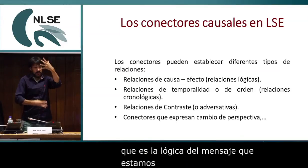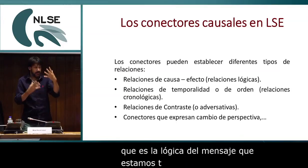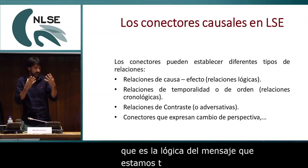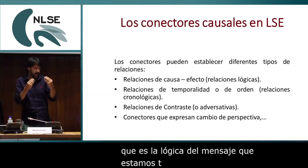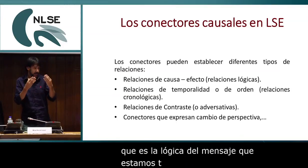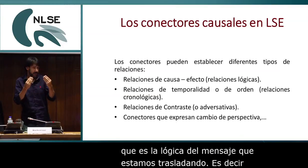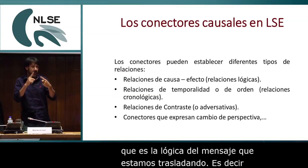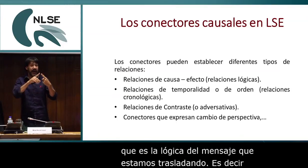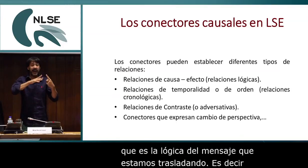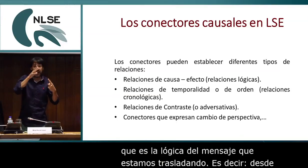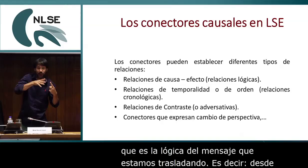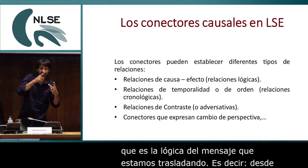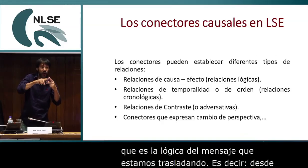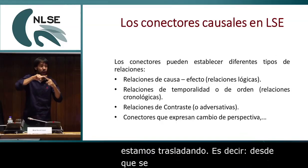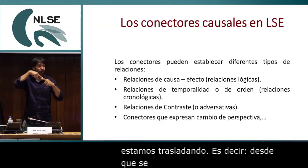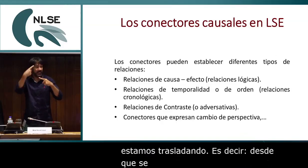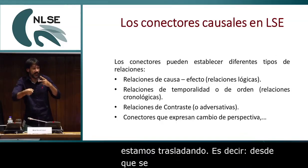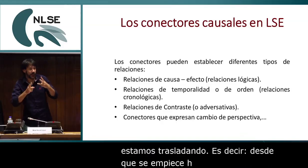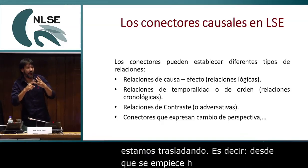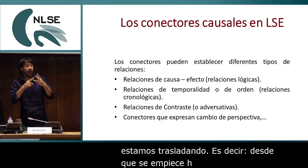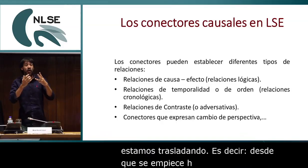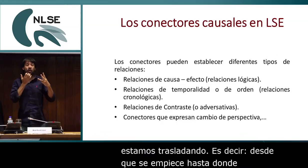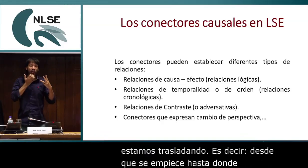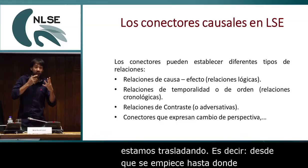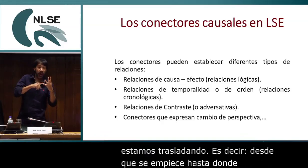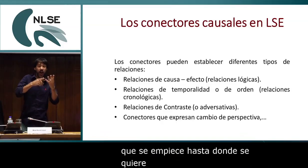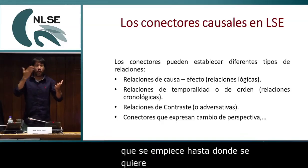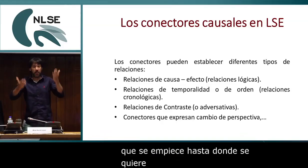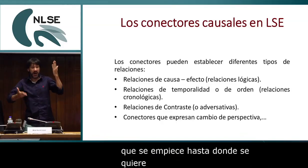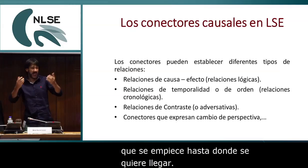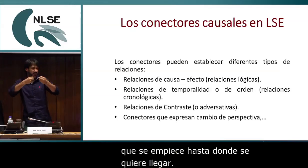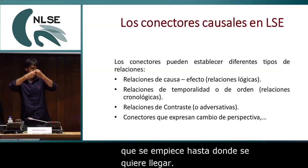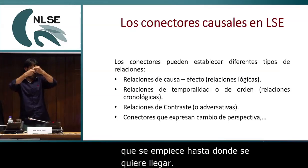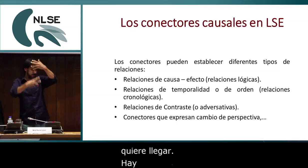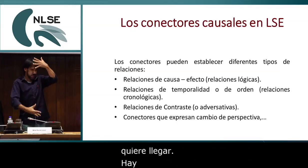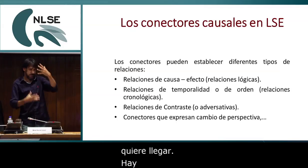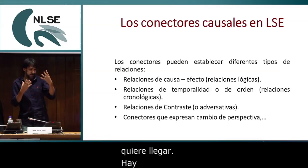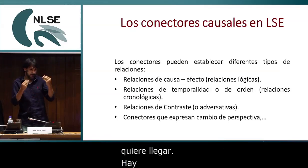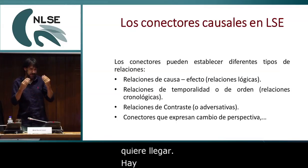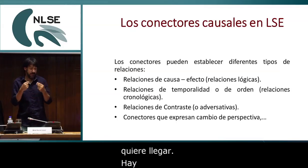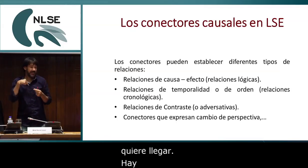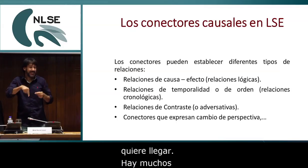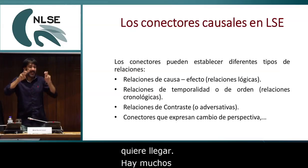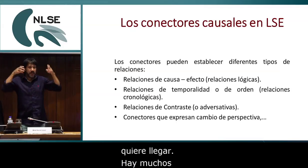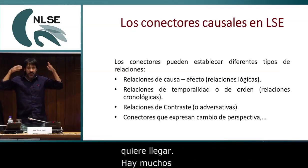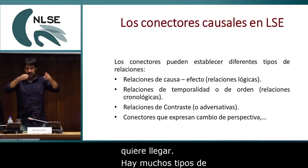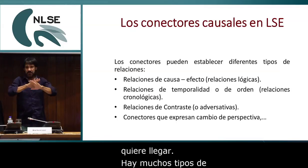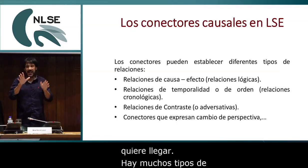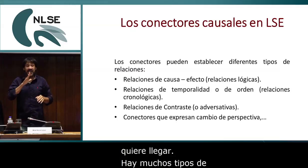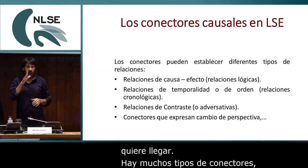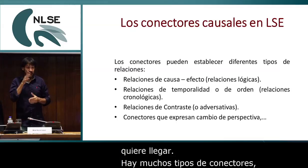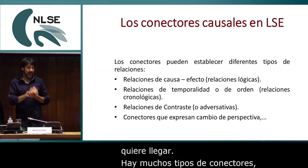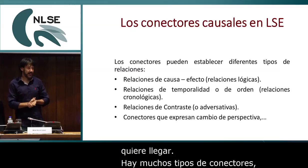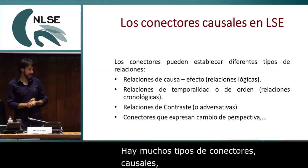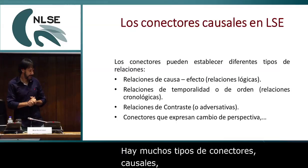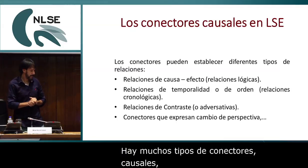llegar. ¿Vale? Hay muchos tipos de conectores, causales, consecutivos, condicionales, comparativos, etcétera. El